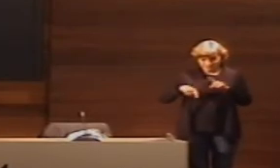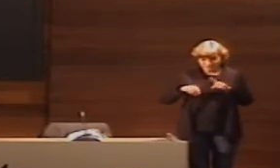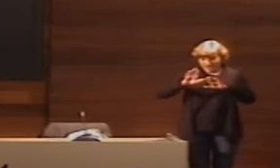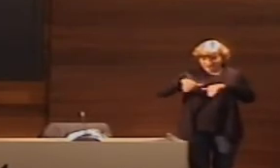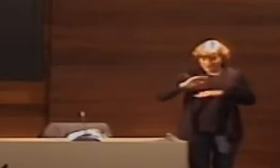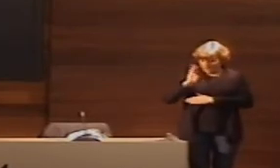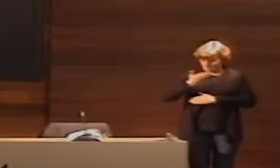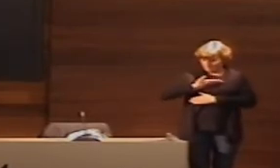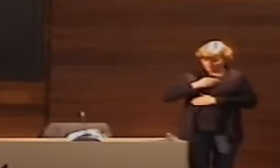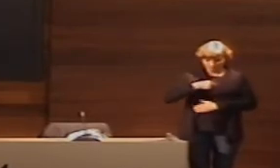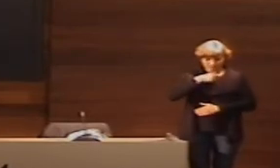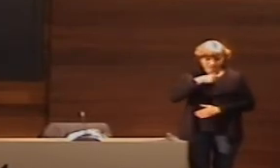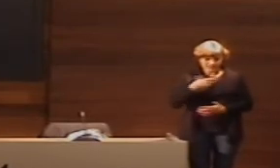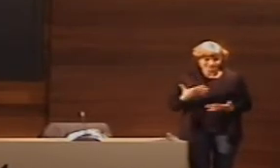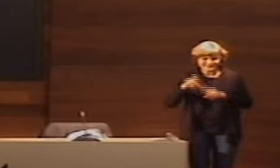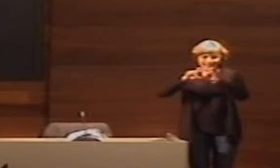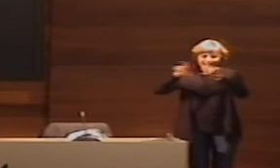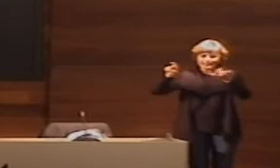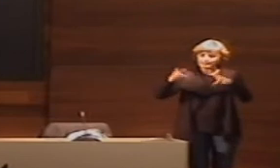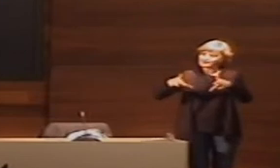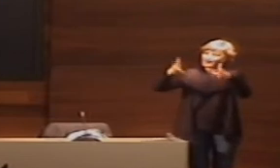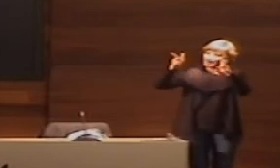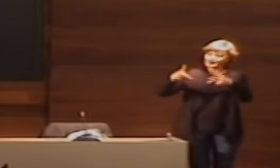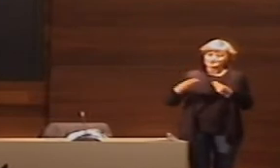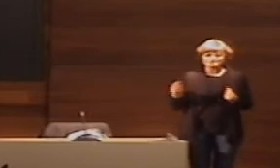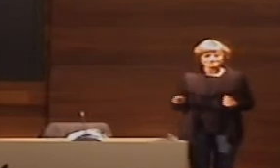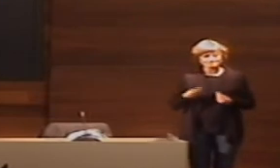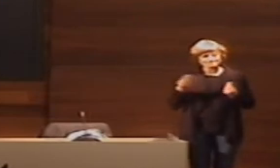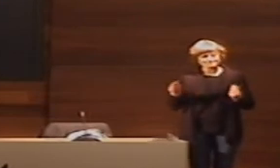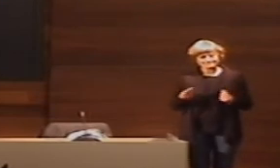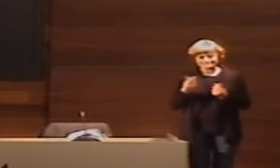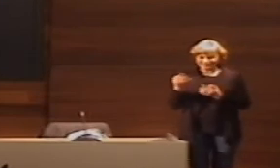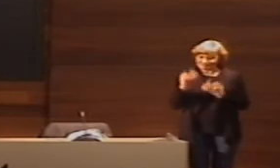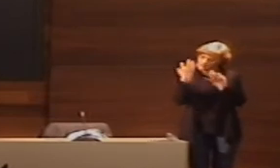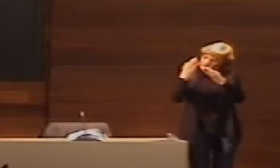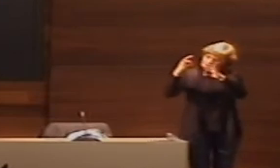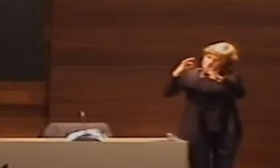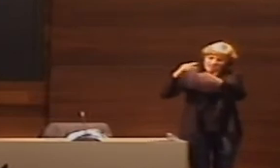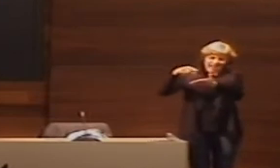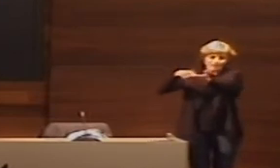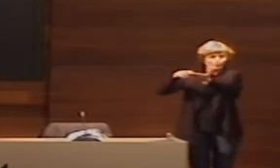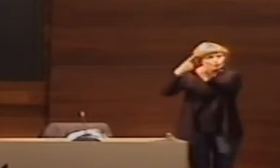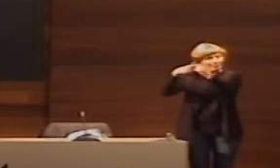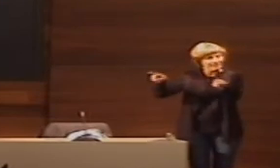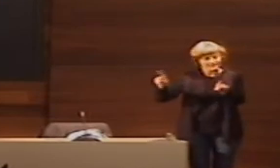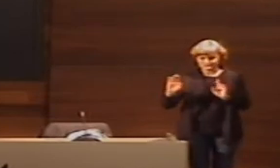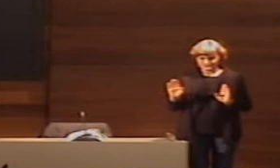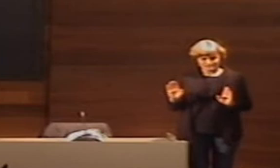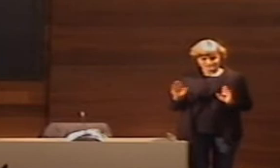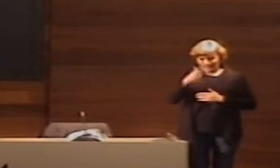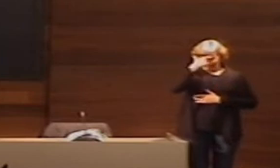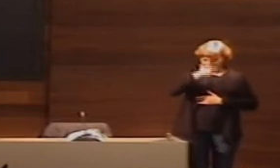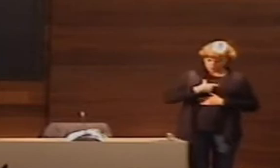los ciudadanos. Cuando recae sobre las empresas, estas lo tienen que trasladar a los precios que pagan sus consumidores y es muy diferente, ¿no? Yo creo